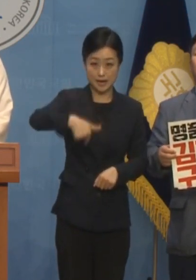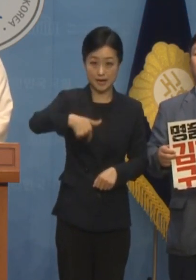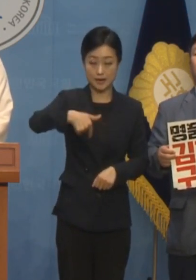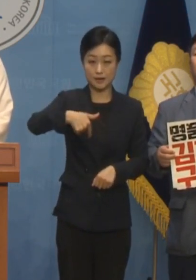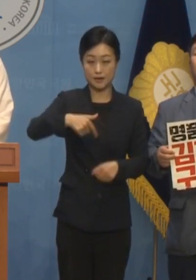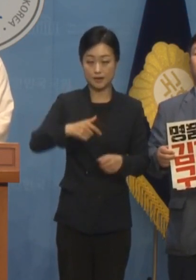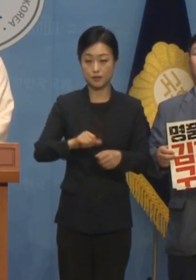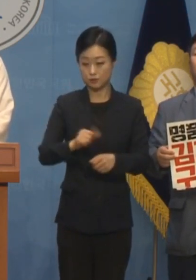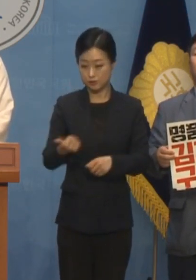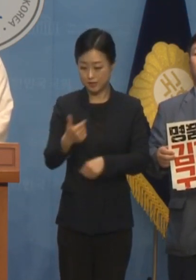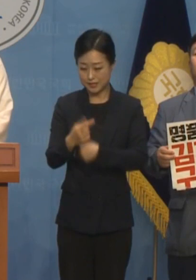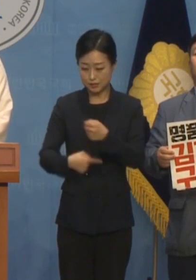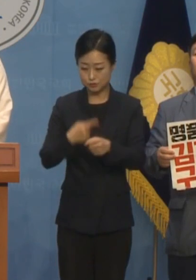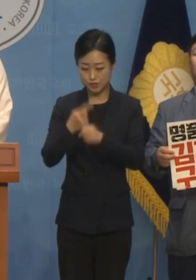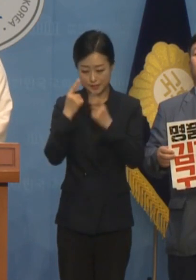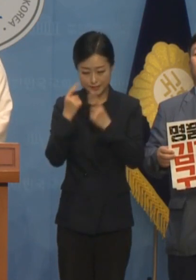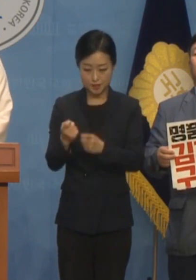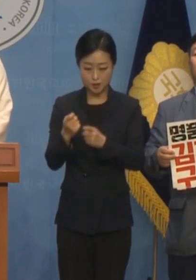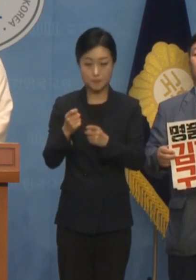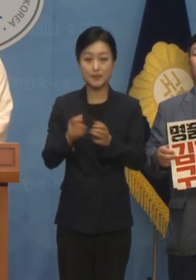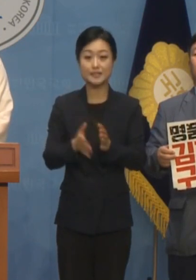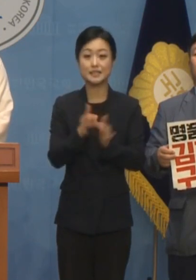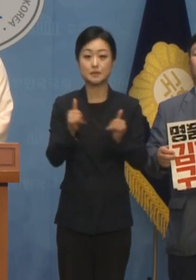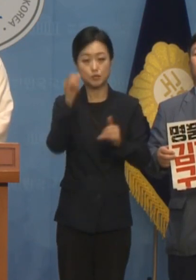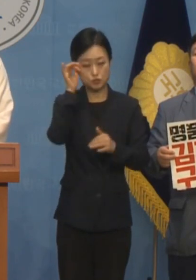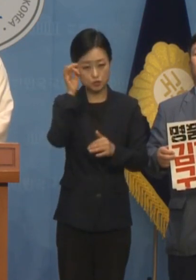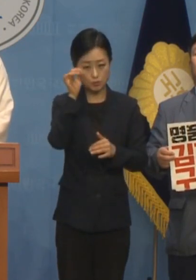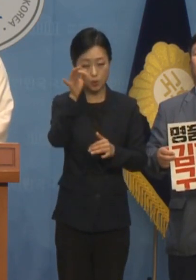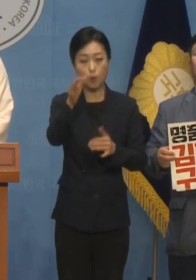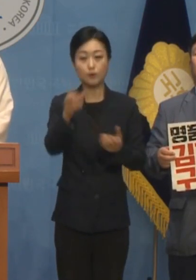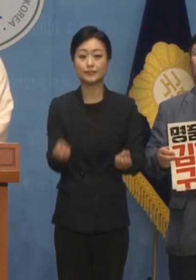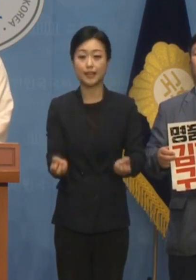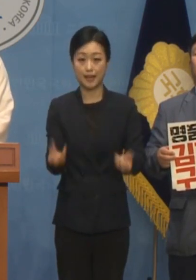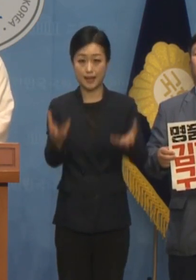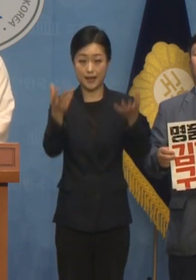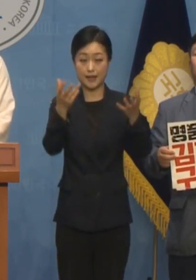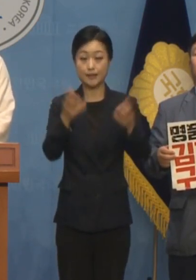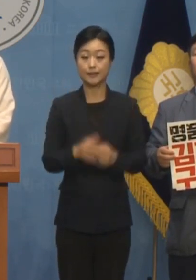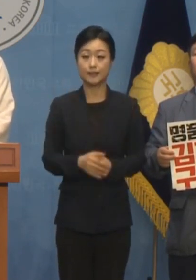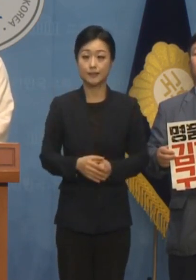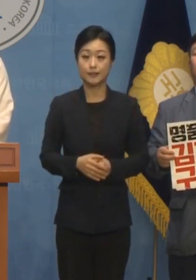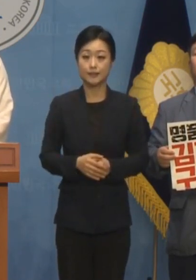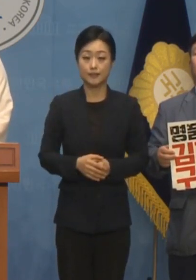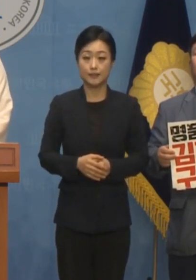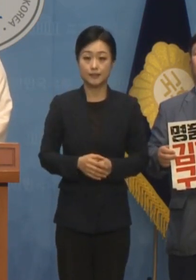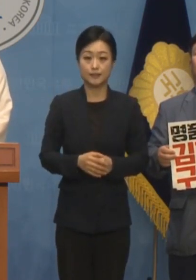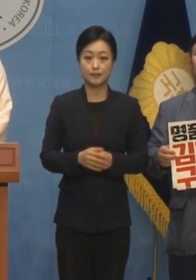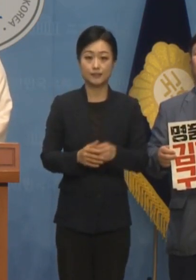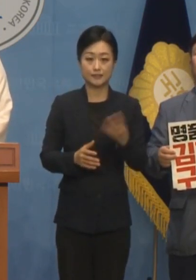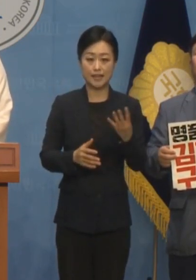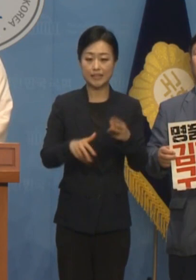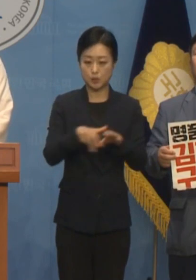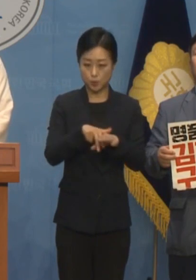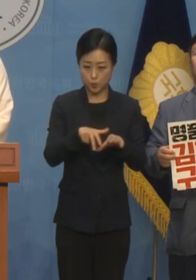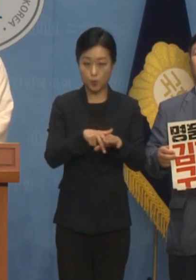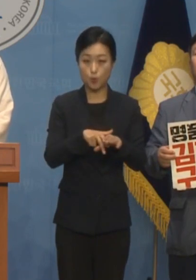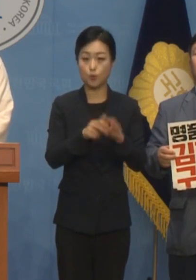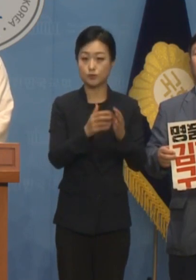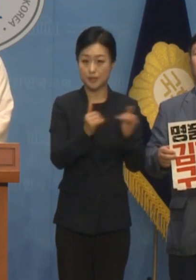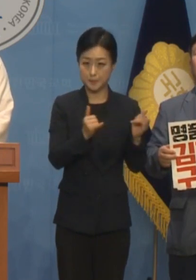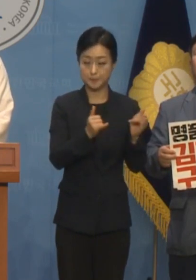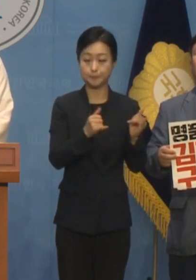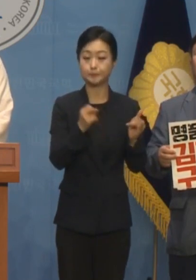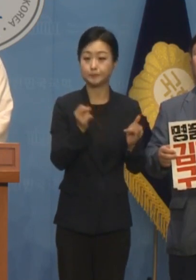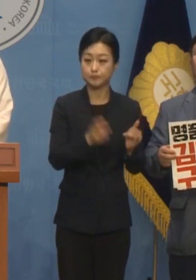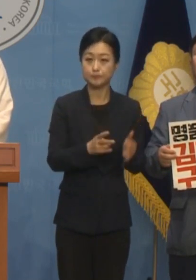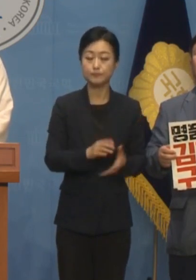1주기를 추모하는 시민 추모제가 엄수됩니다. 이곳에서 4대 농단 성직자와 문화일꾼들과 젊은 친구들의